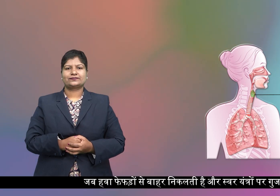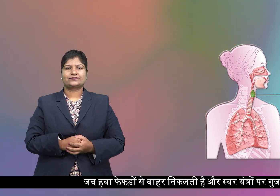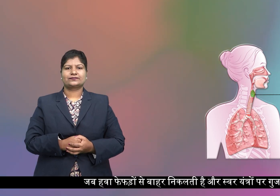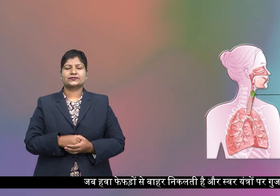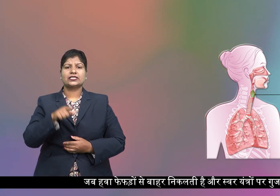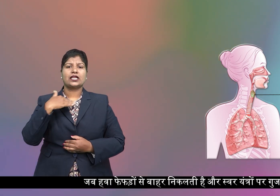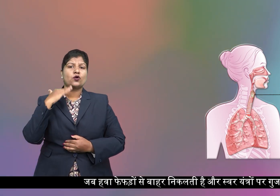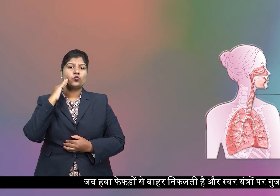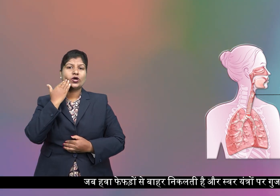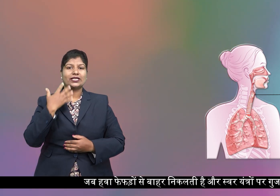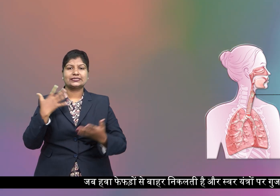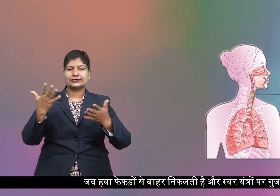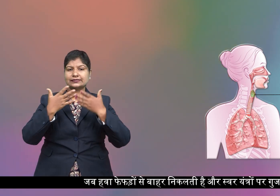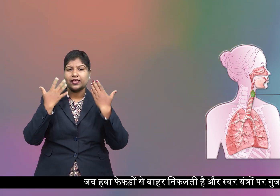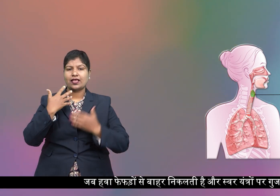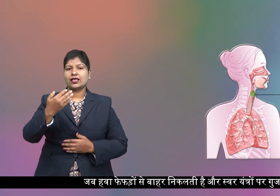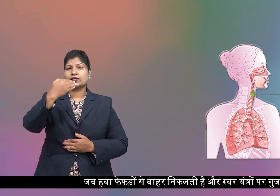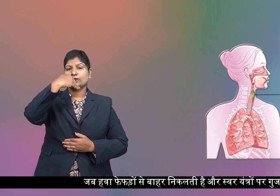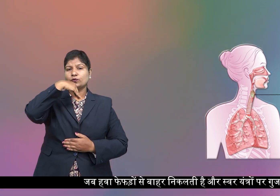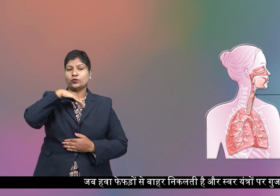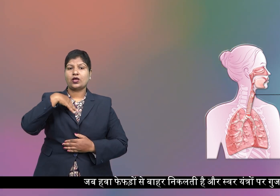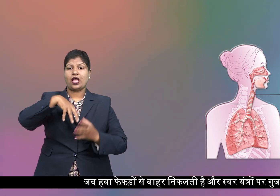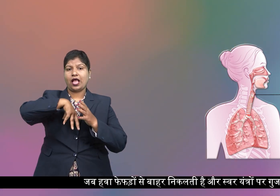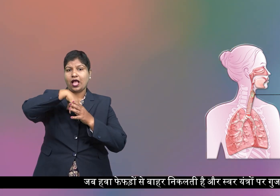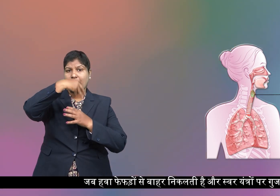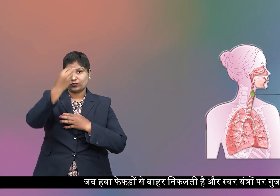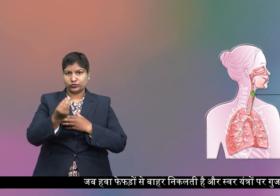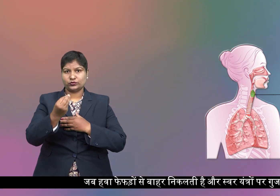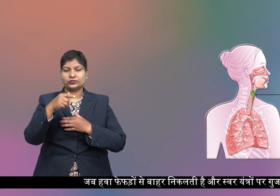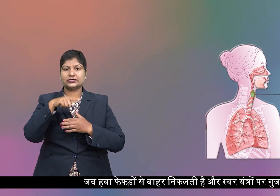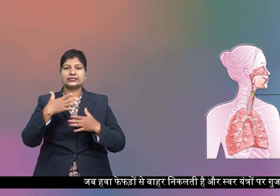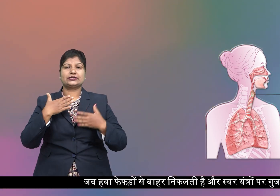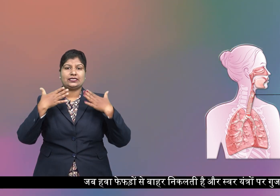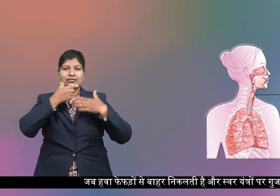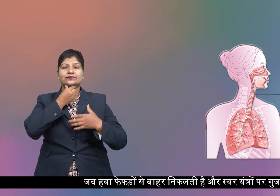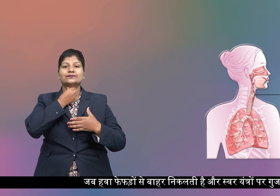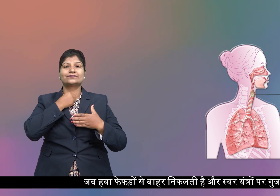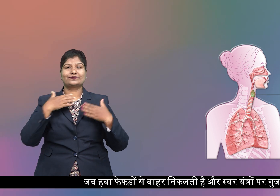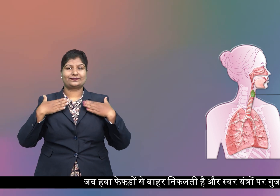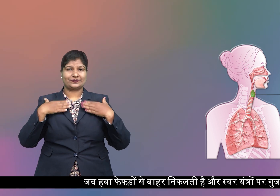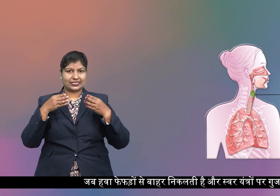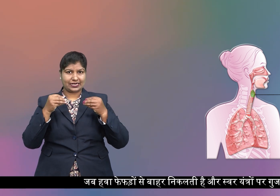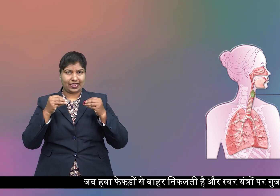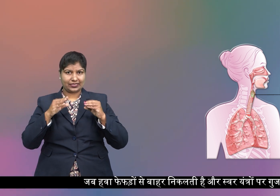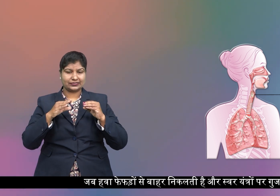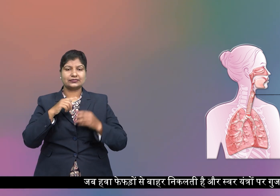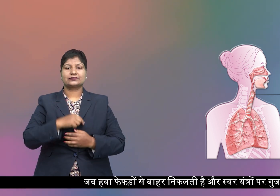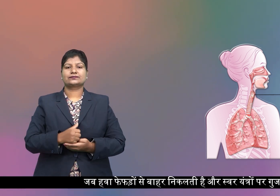जब हवा फेफड़ों से बाहर निकलती है और स्वर यंत्रों पर गुजरती है